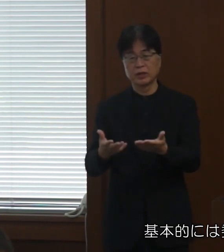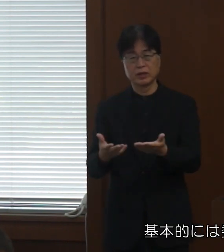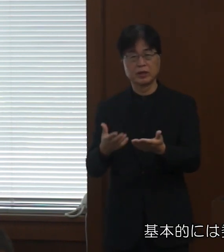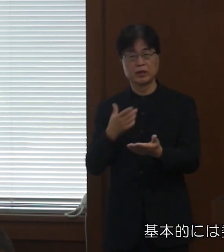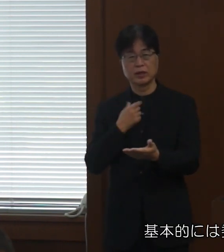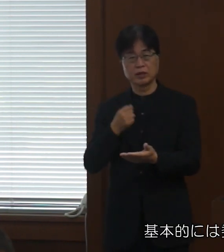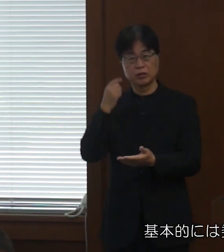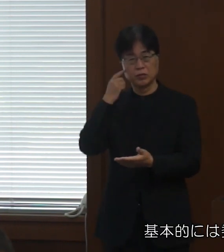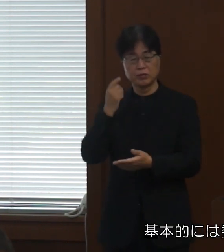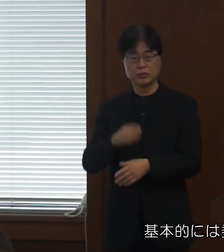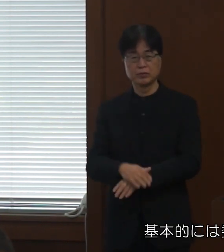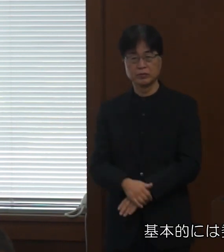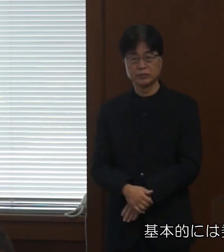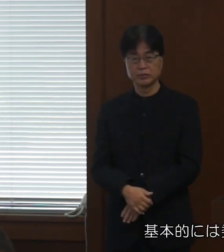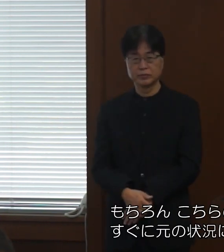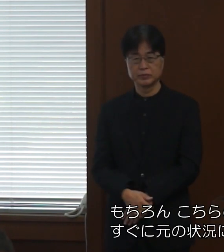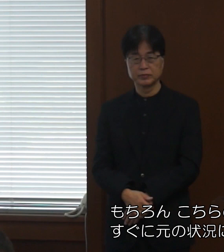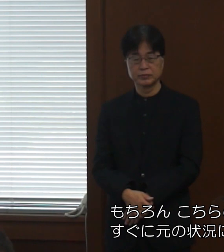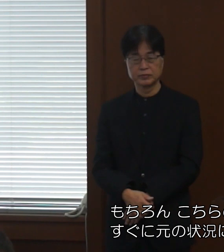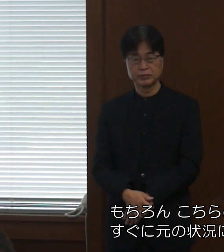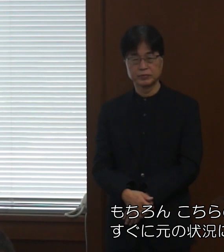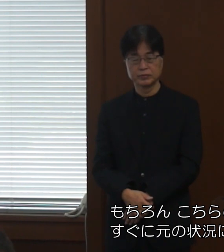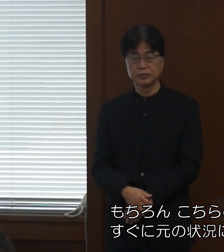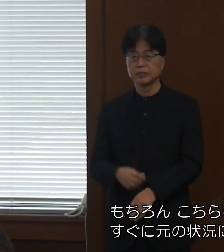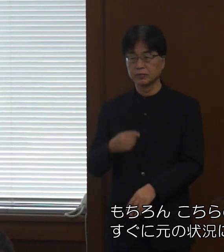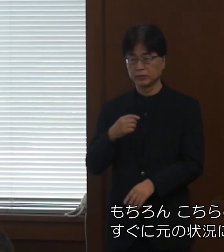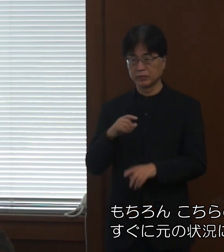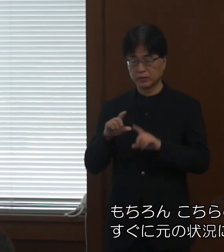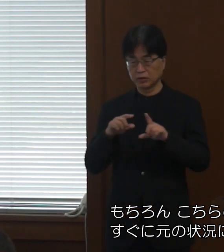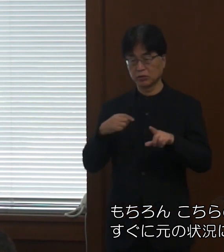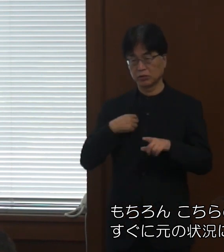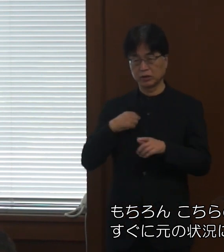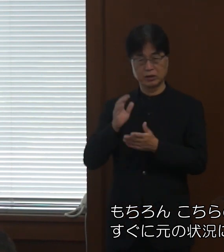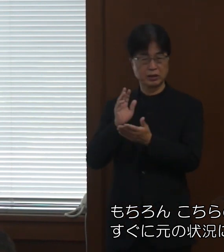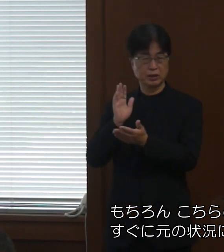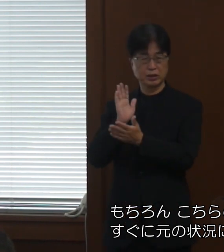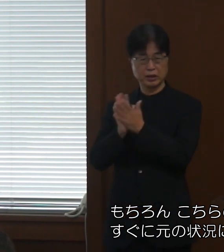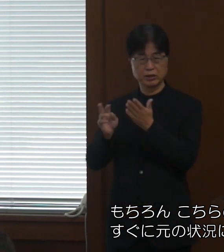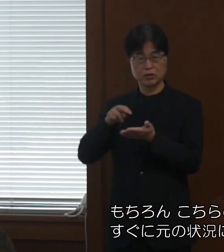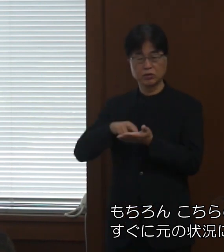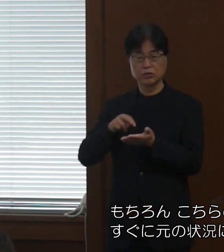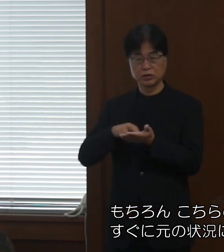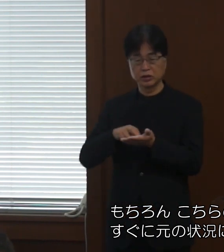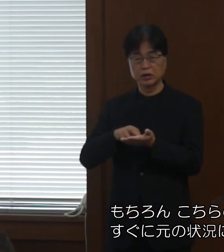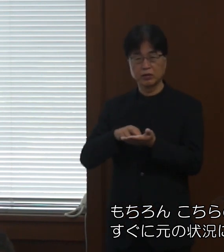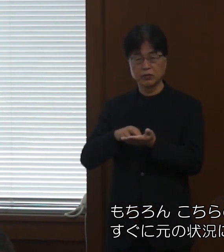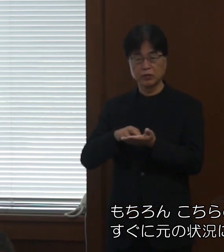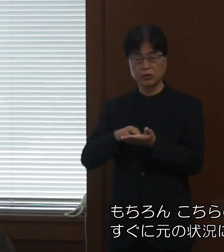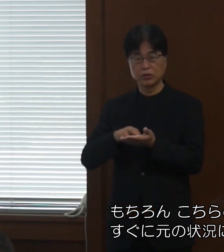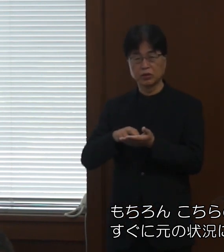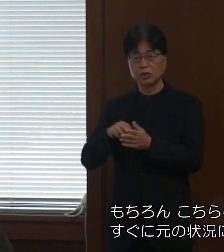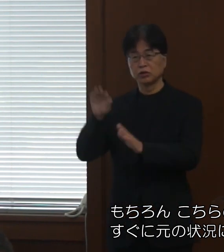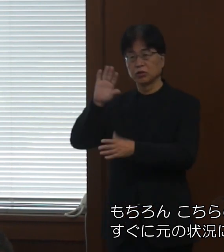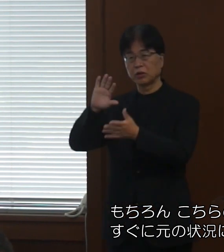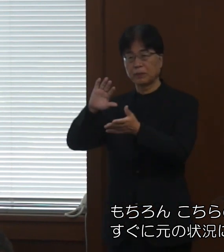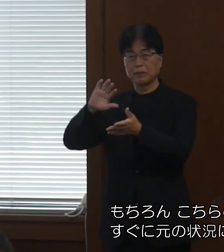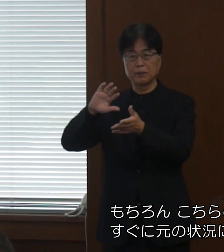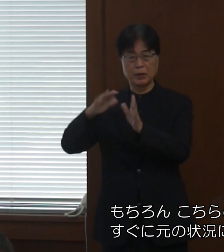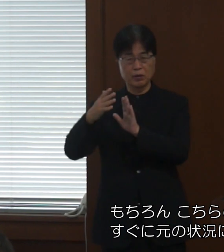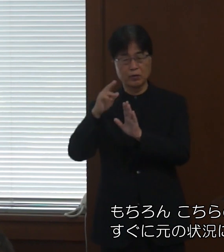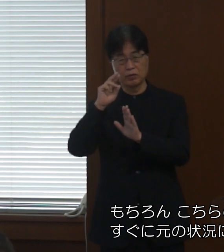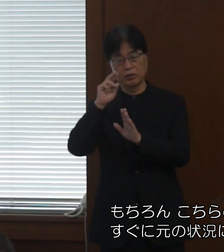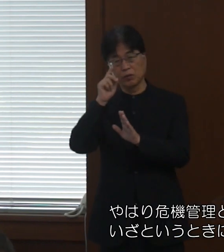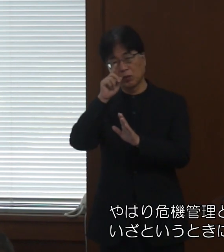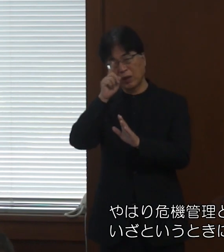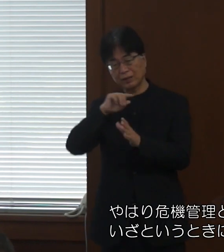と思いますもちろんこちらの方もですね状況が変わればすぐに元の状況